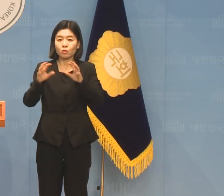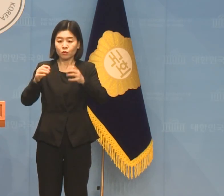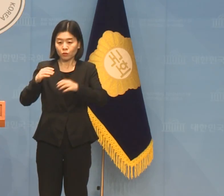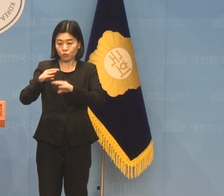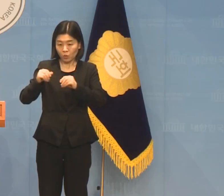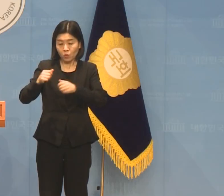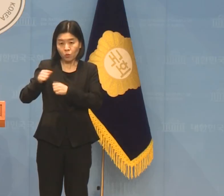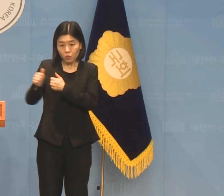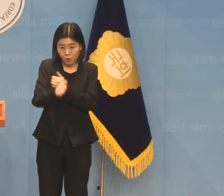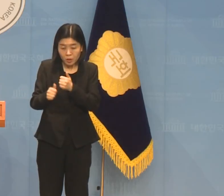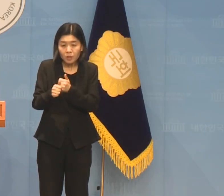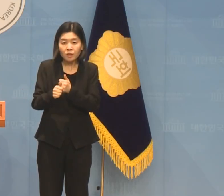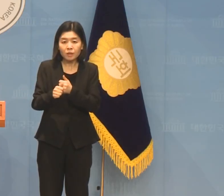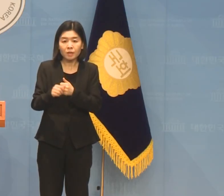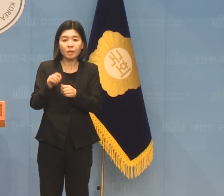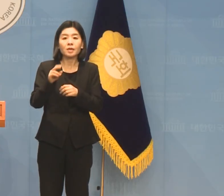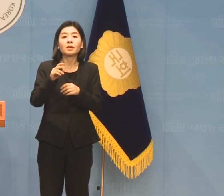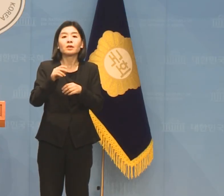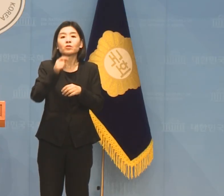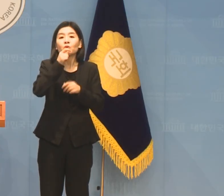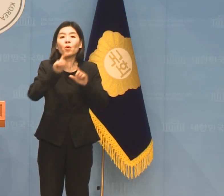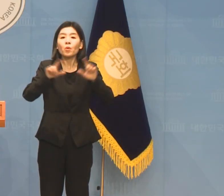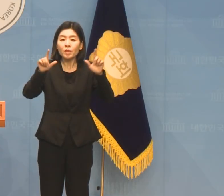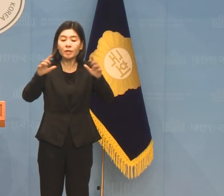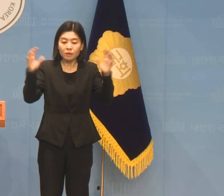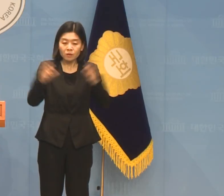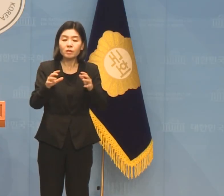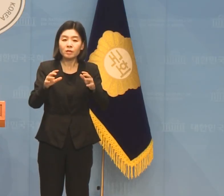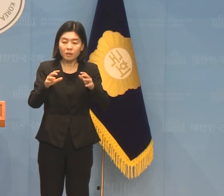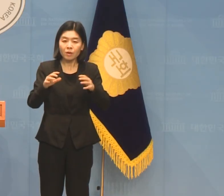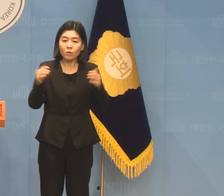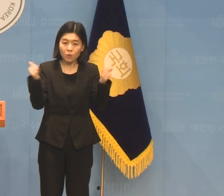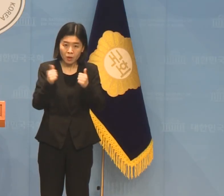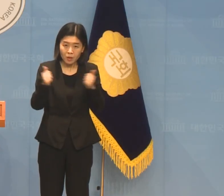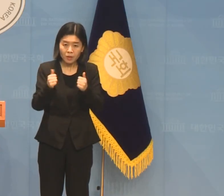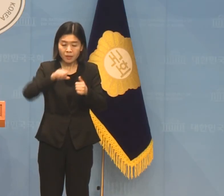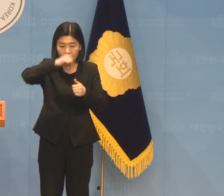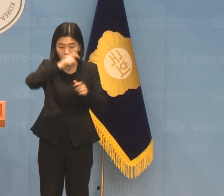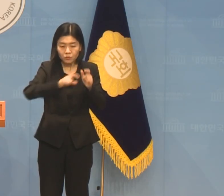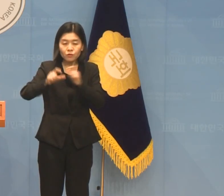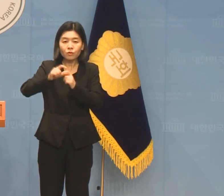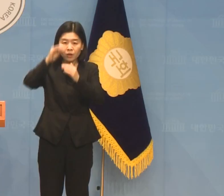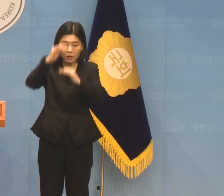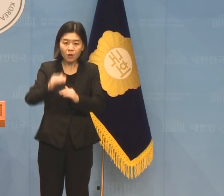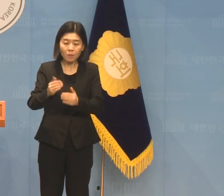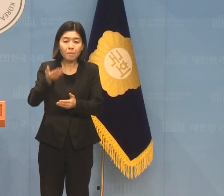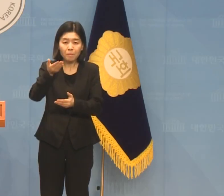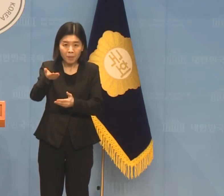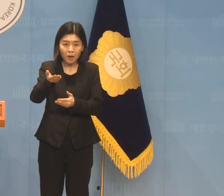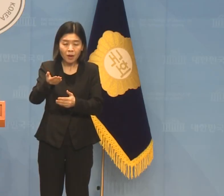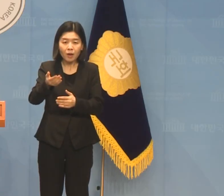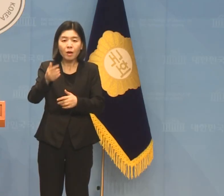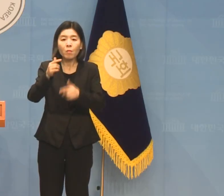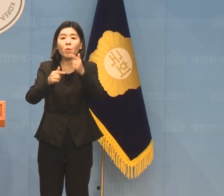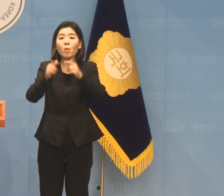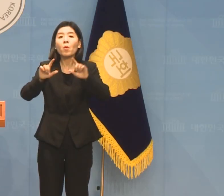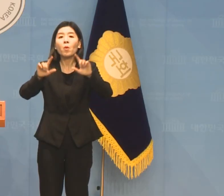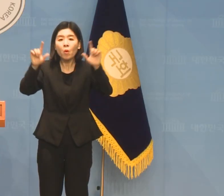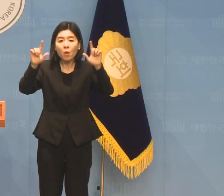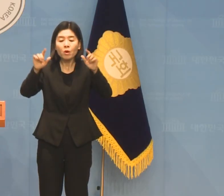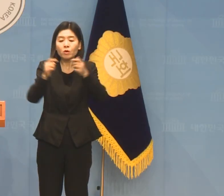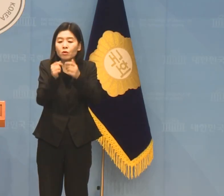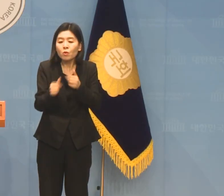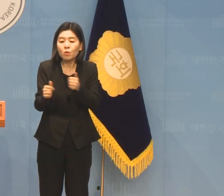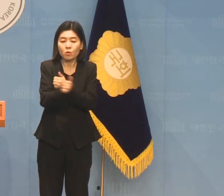수요일 23일에 전체 회의를 열어서 추가 경정 예산안을 상정하고 목요일 24일 소위원회 심사를